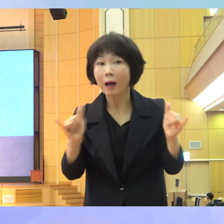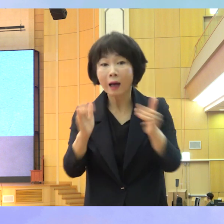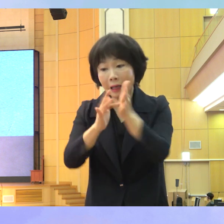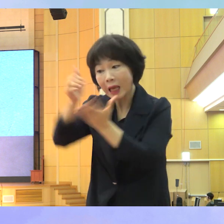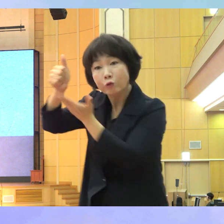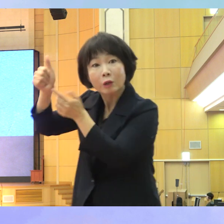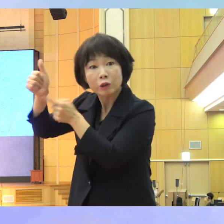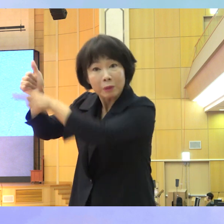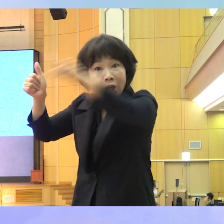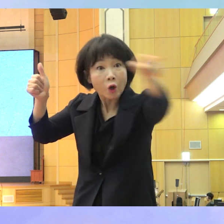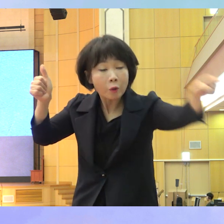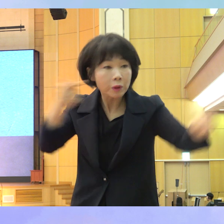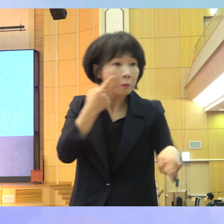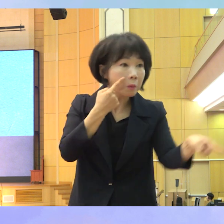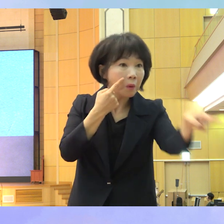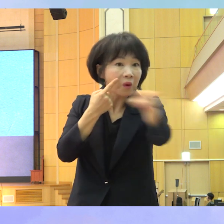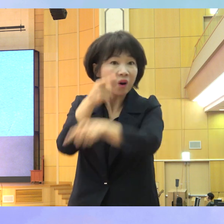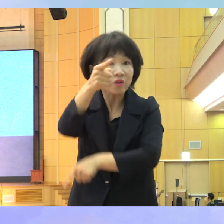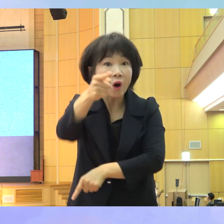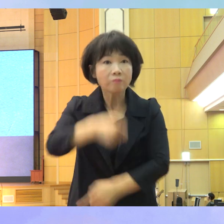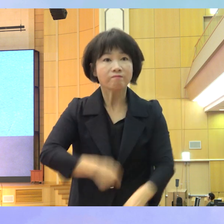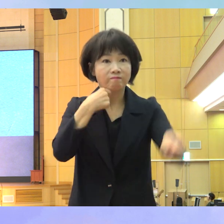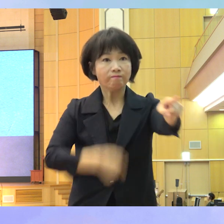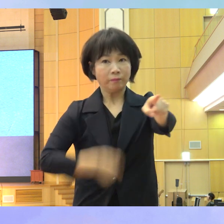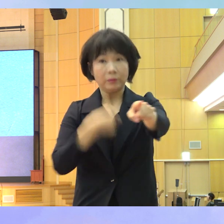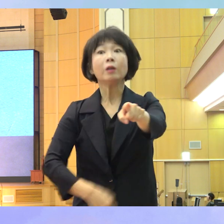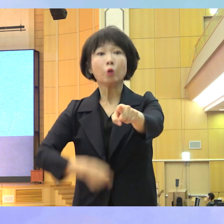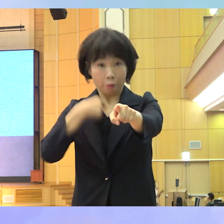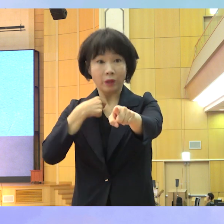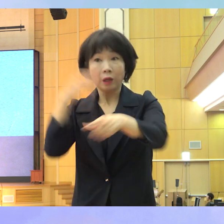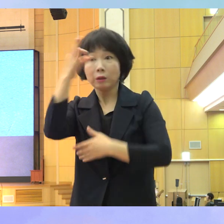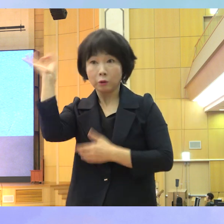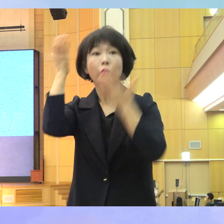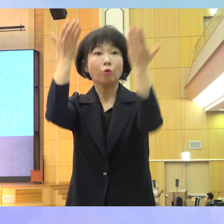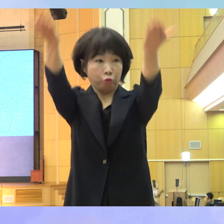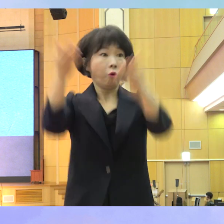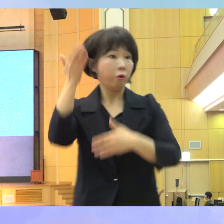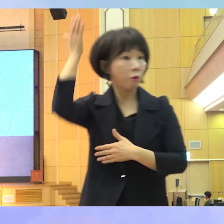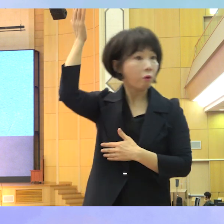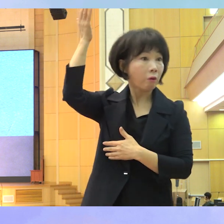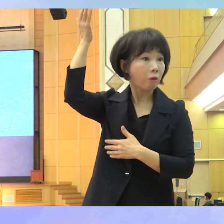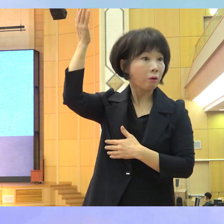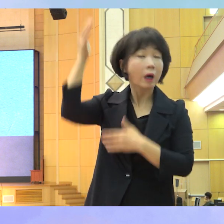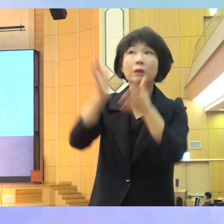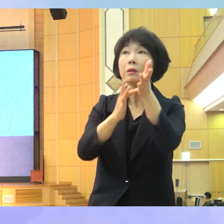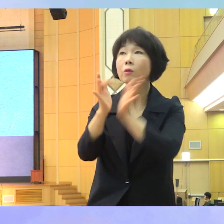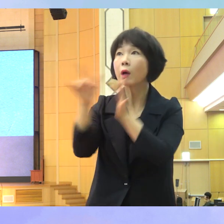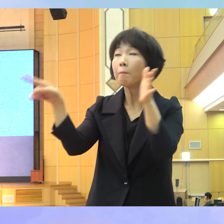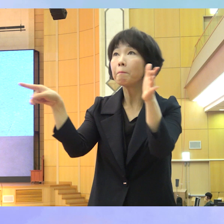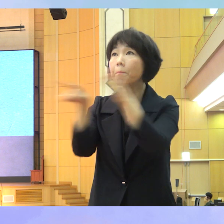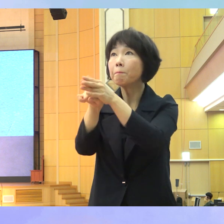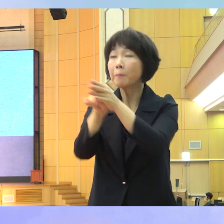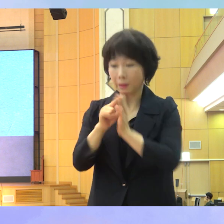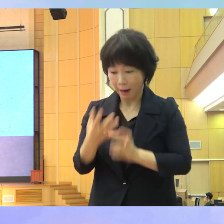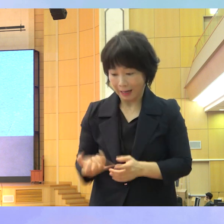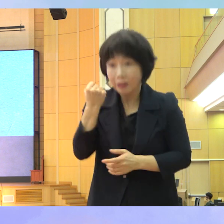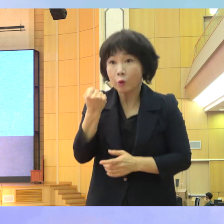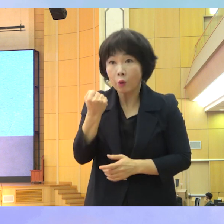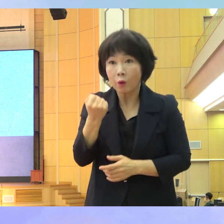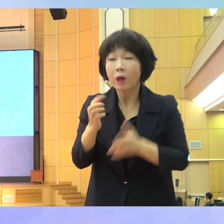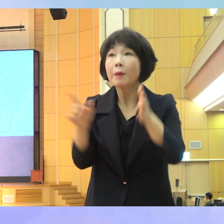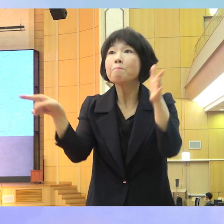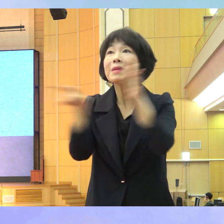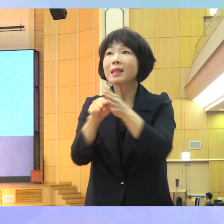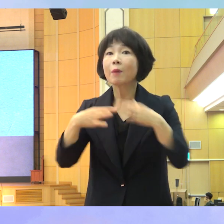예수님이 우리를 의롭다 칭해 주시고 십자가에서 죽으시고 다시 산 걸 우리가 뭐하면? 믿으면, 믿음의 옷을